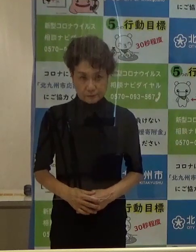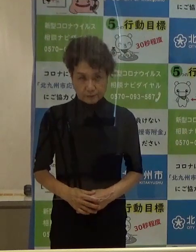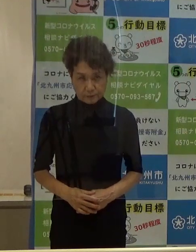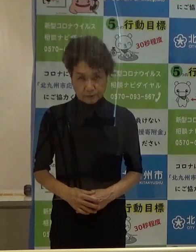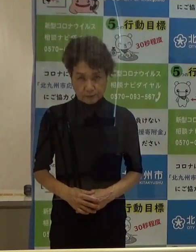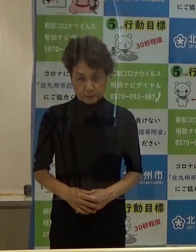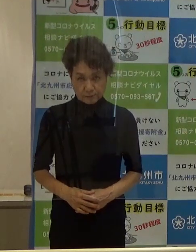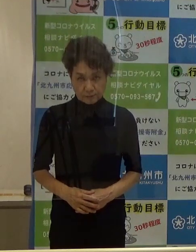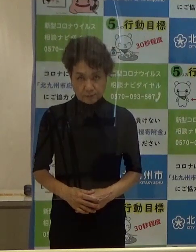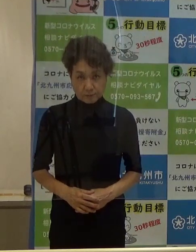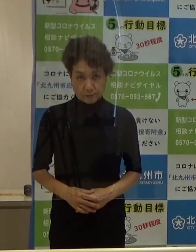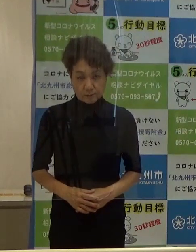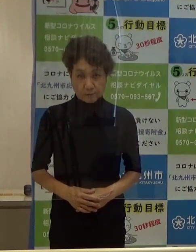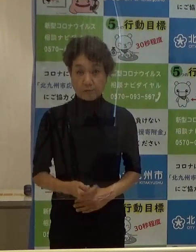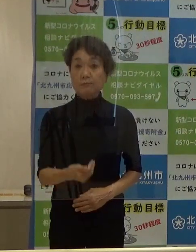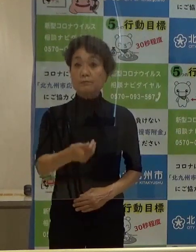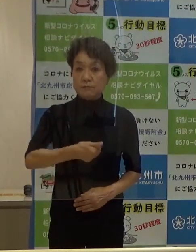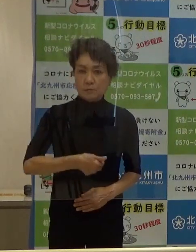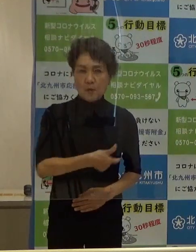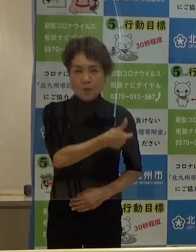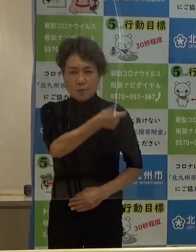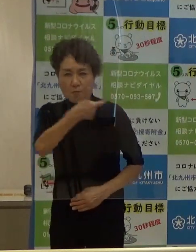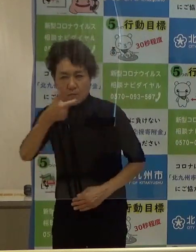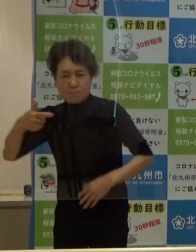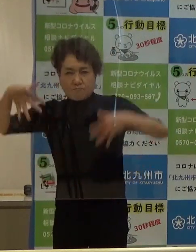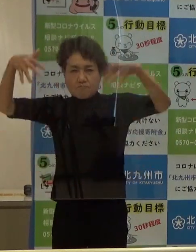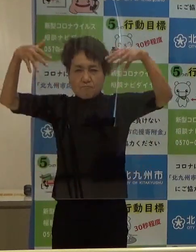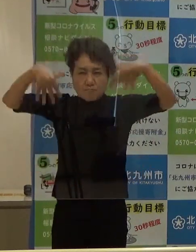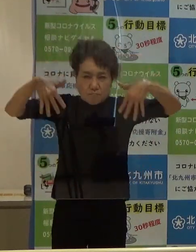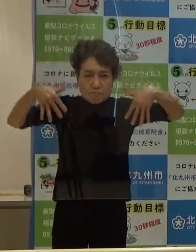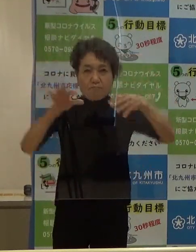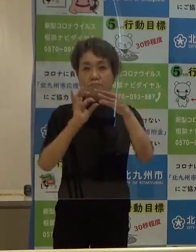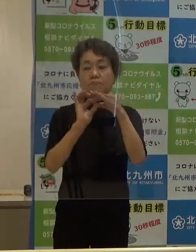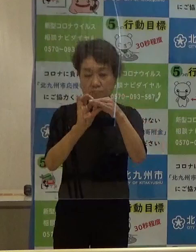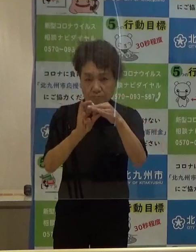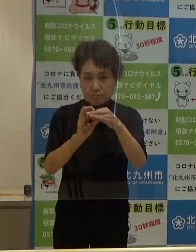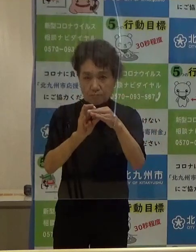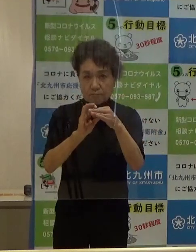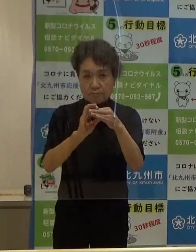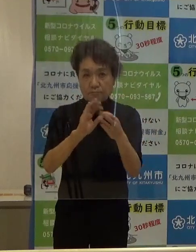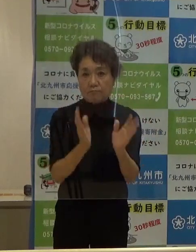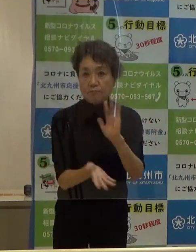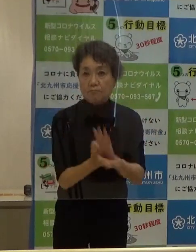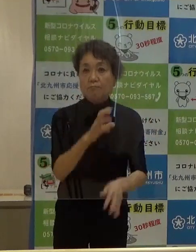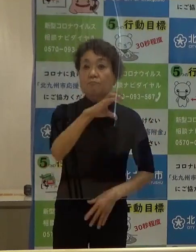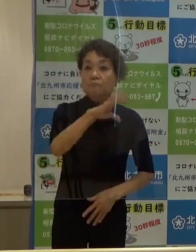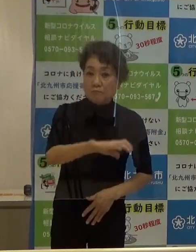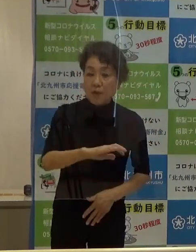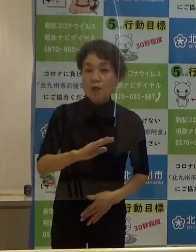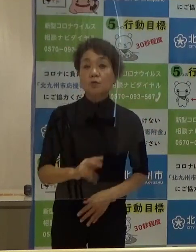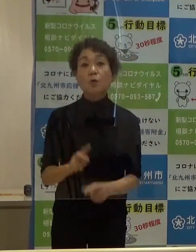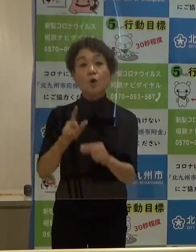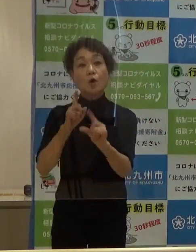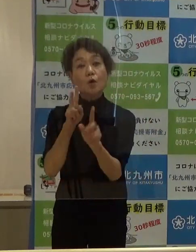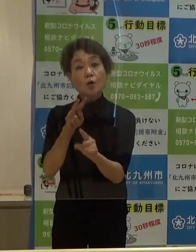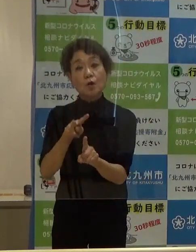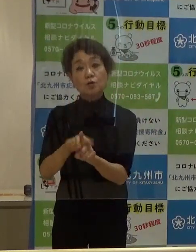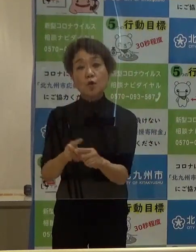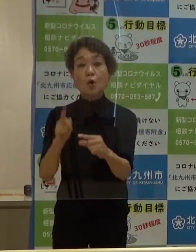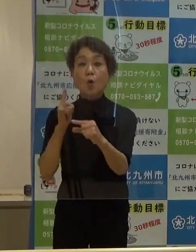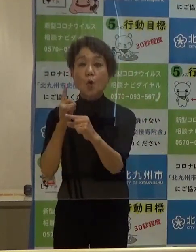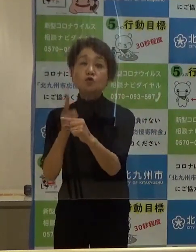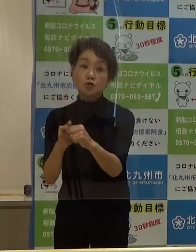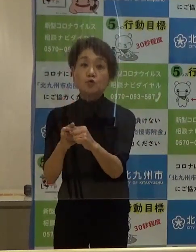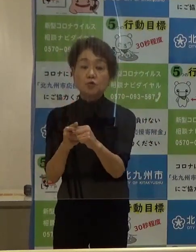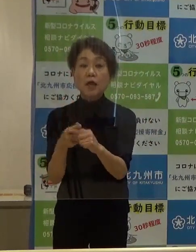すみません、大雨の件ですが、保育園ですとか小中学校で被災地の児童を受け入れたいと先